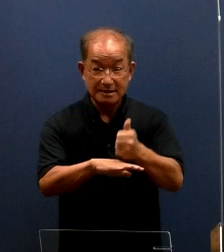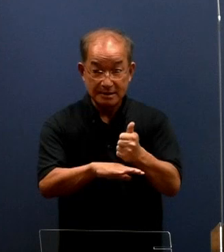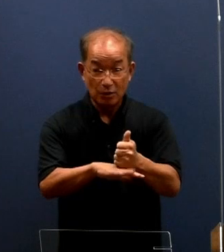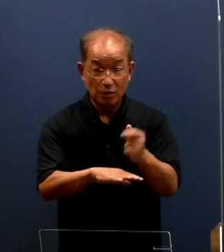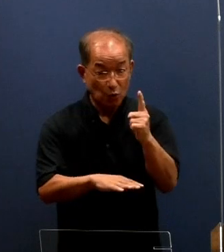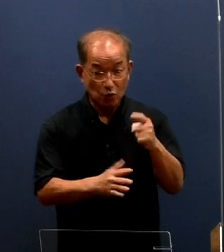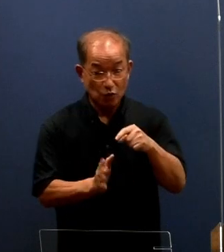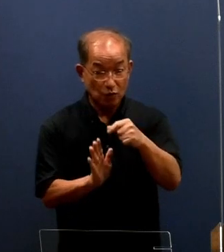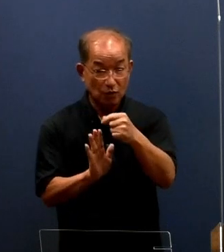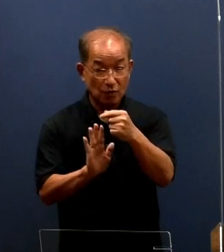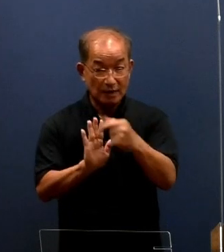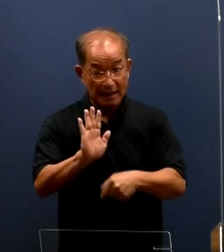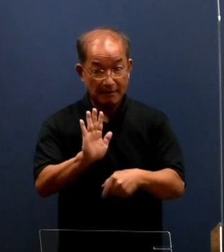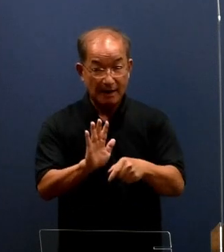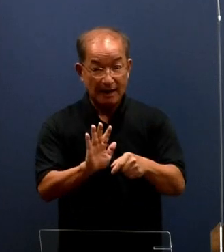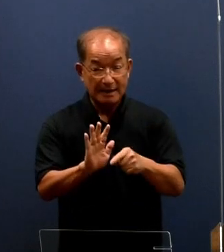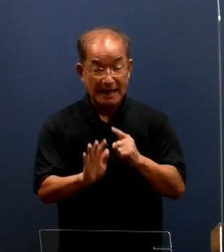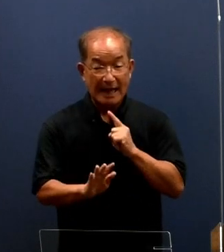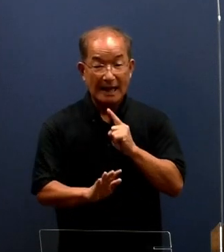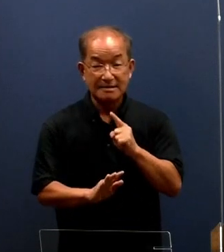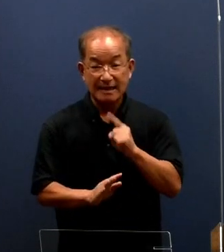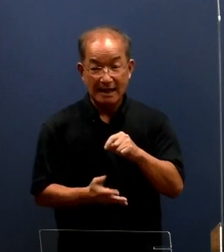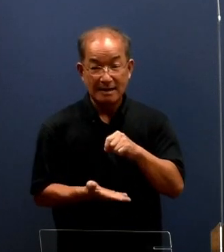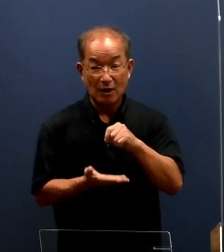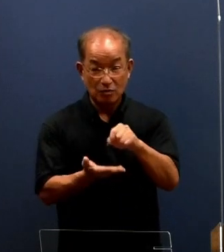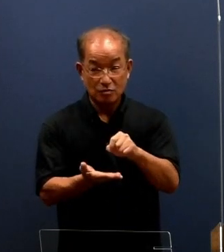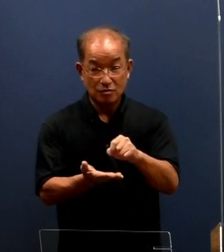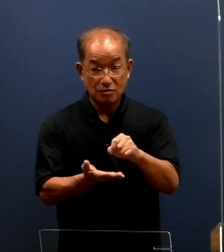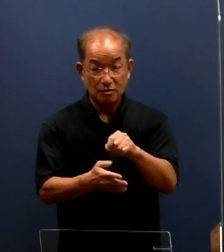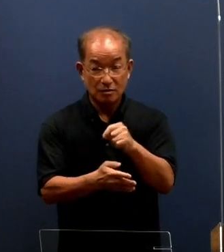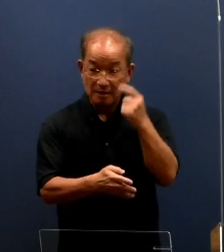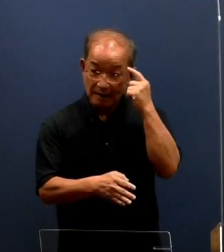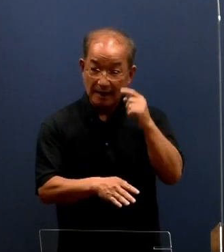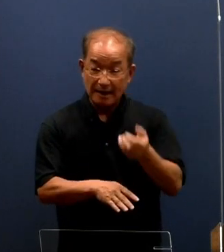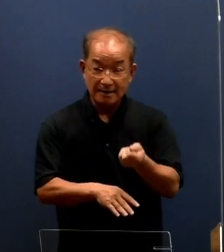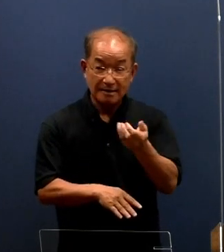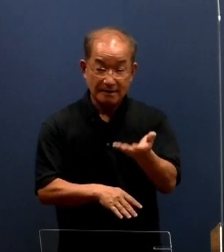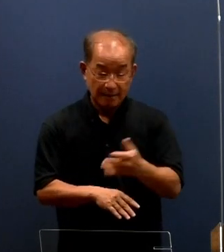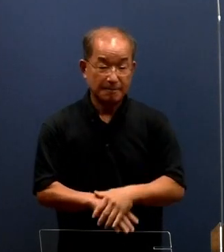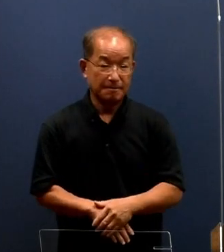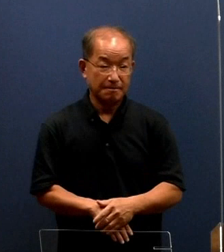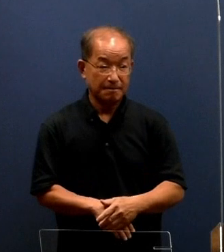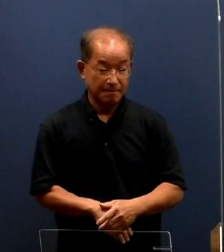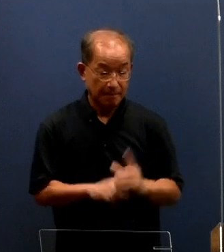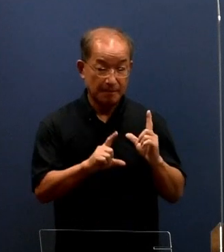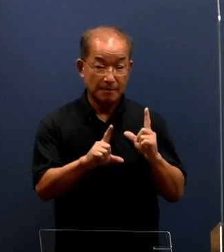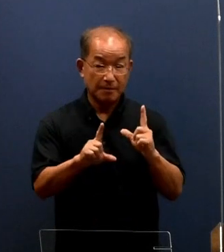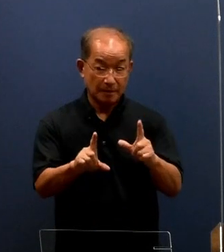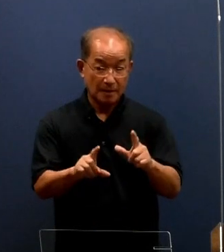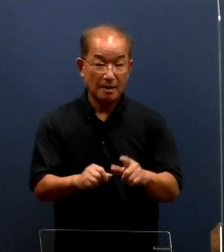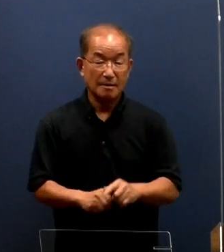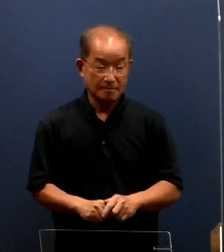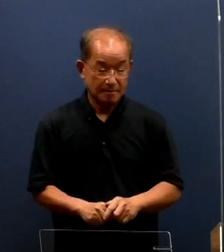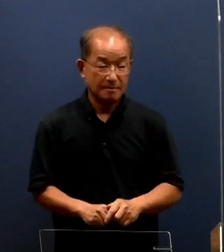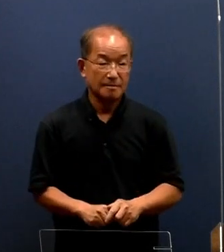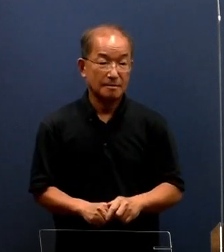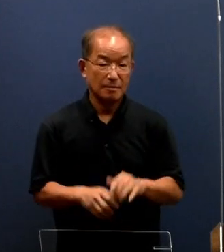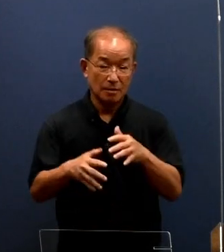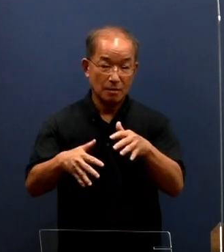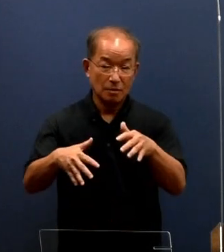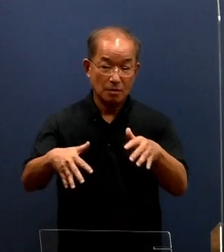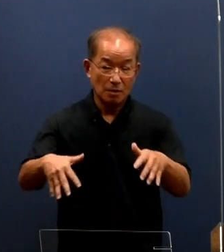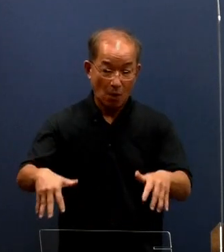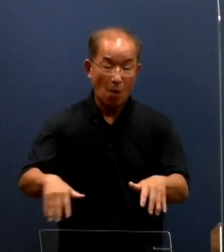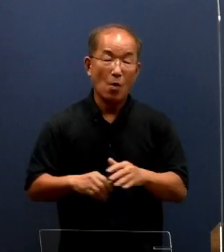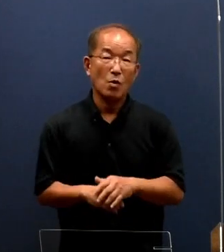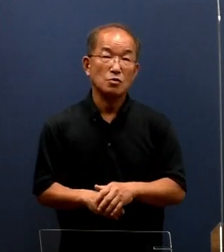で臨んで、まあ、発言を今のところこうされるというふうにお考えが、 はい、基本的には構造的な問題として物価高、資源